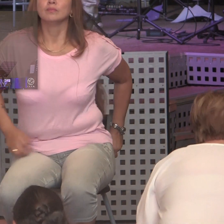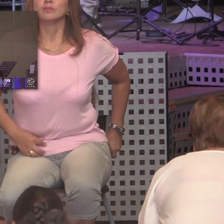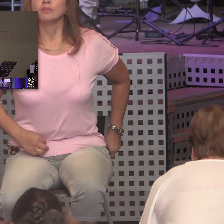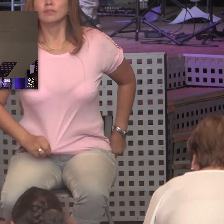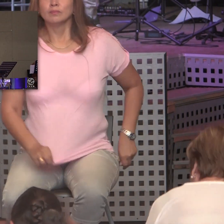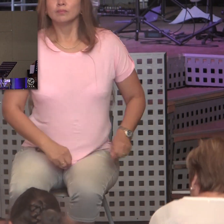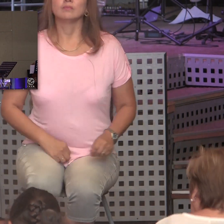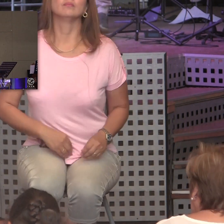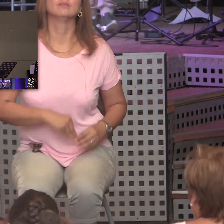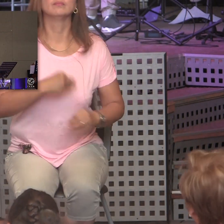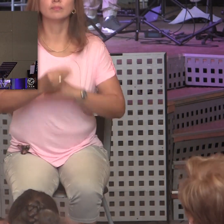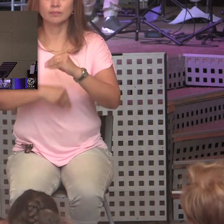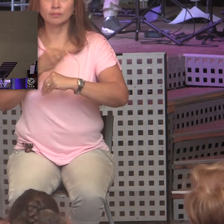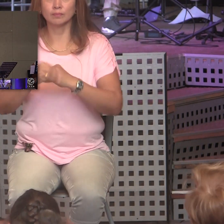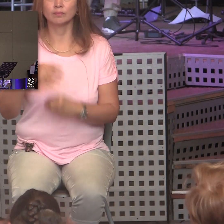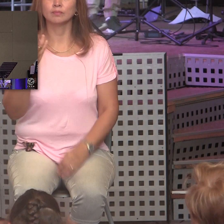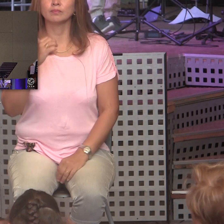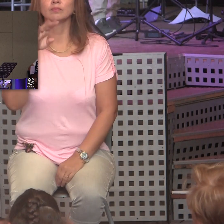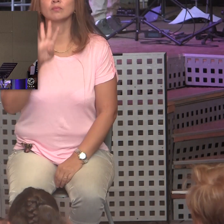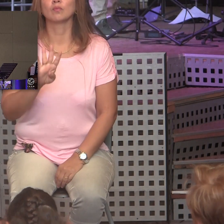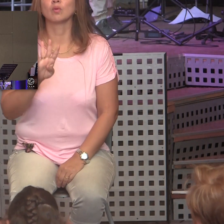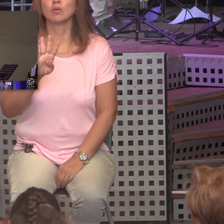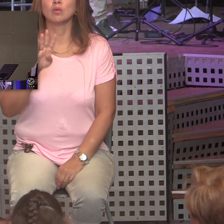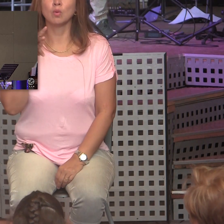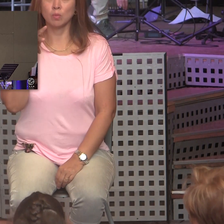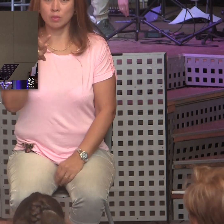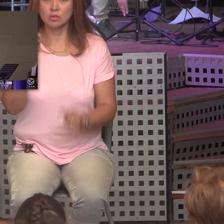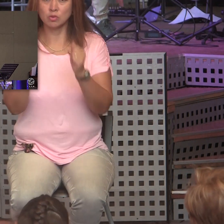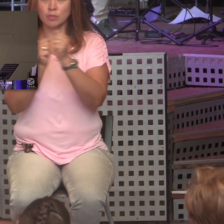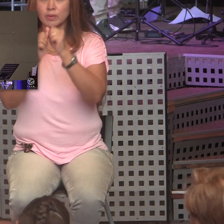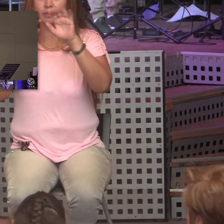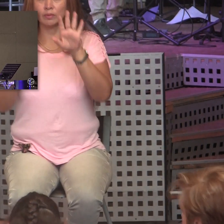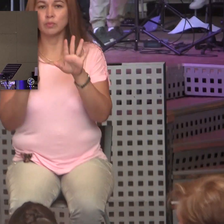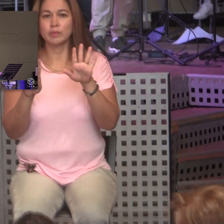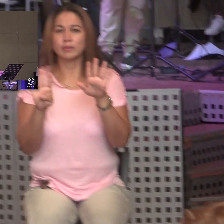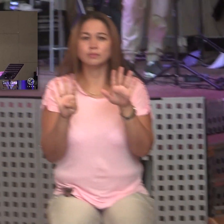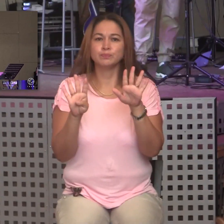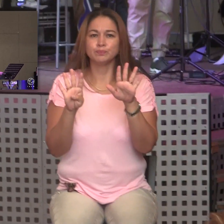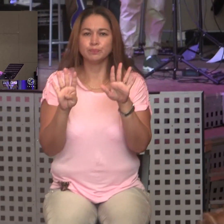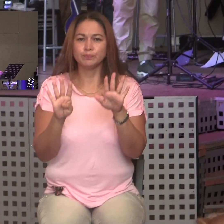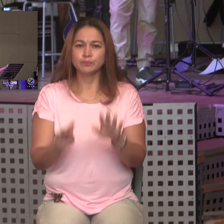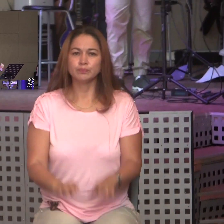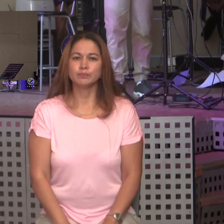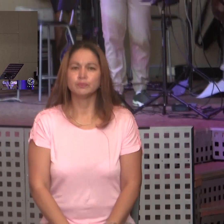Hechos 4, verso 29.